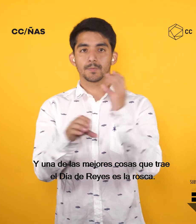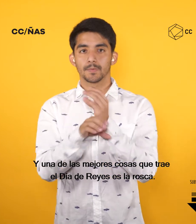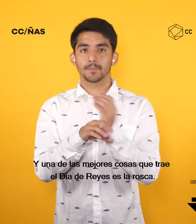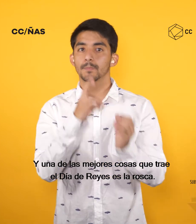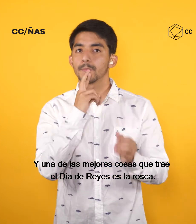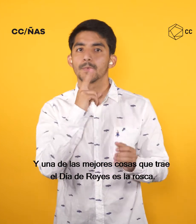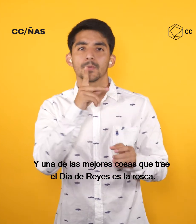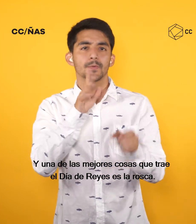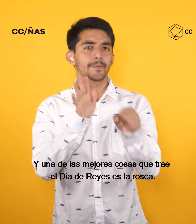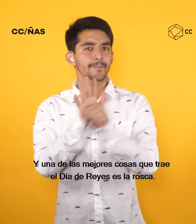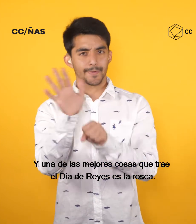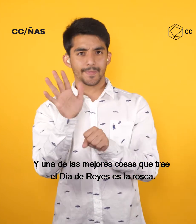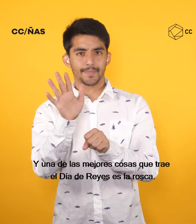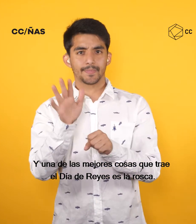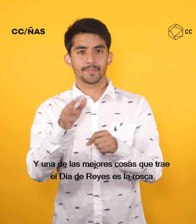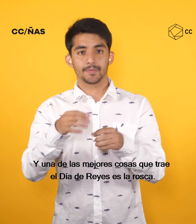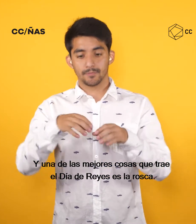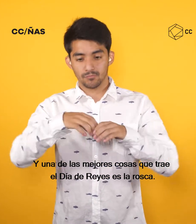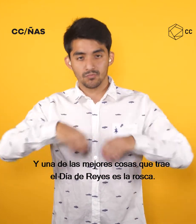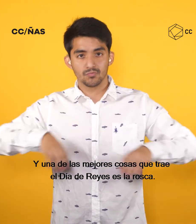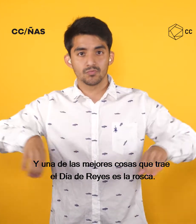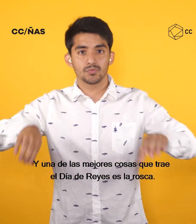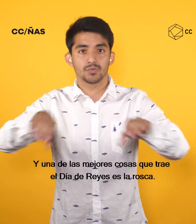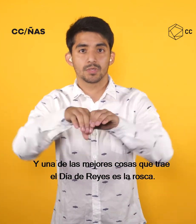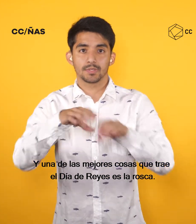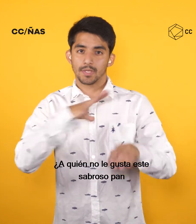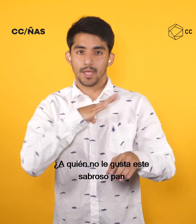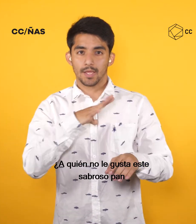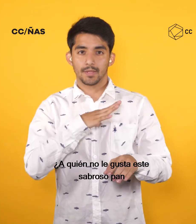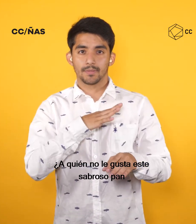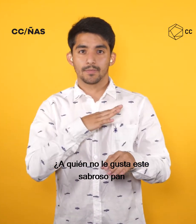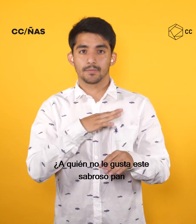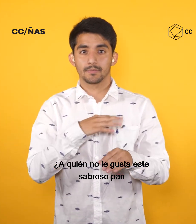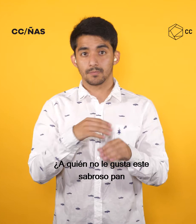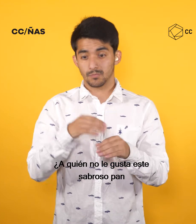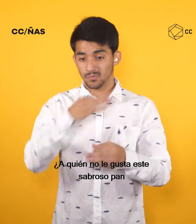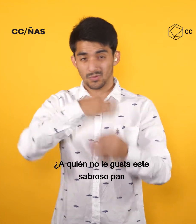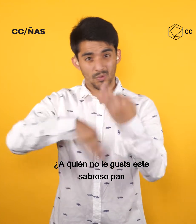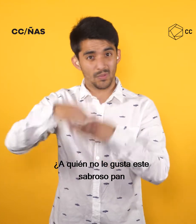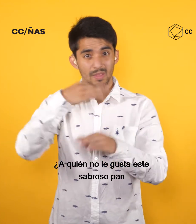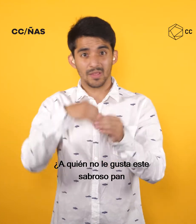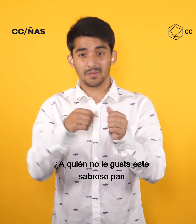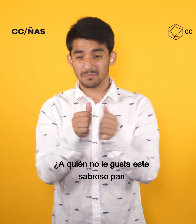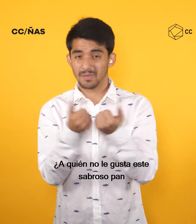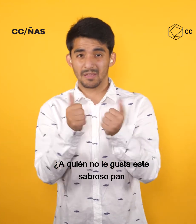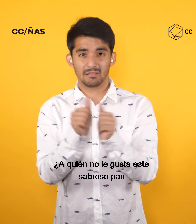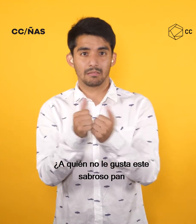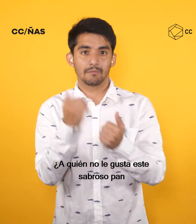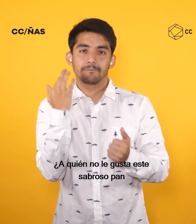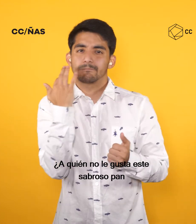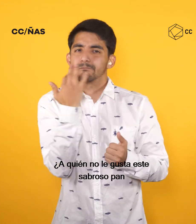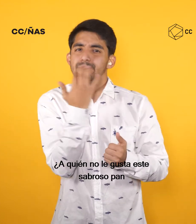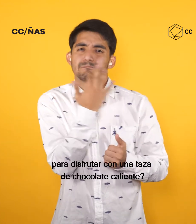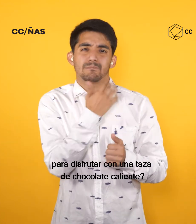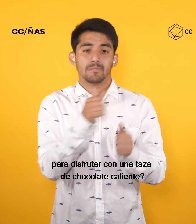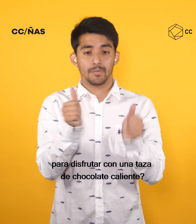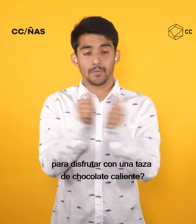que trae el Día de Reyes es la rosca. ¿A quién no le gusta este sabroso pan para disfrutar con una taza de chocolate caliente?